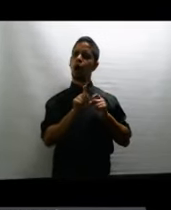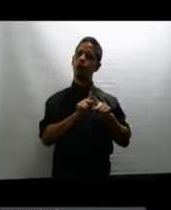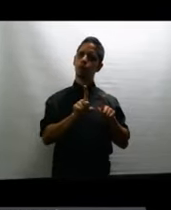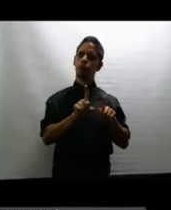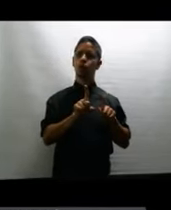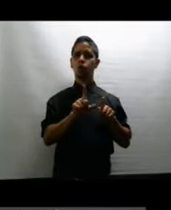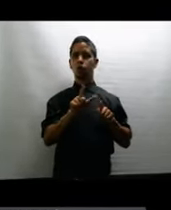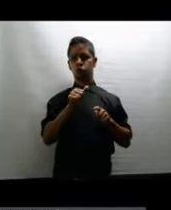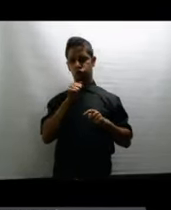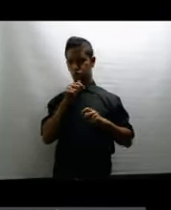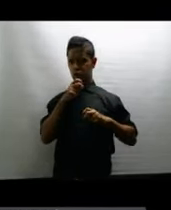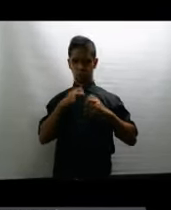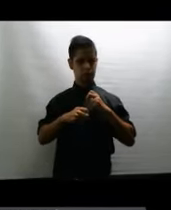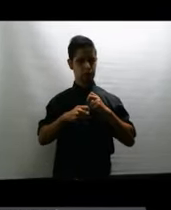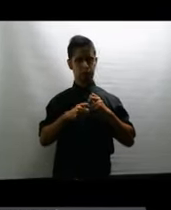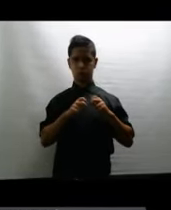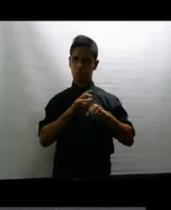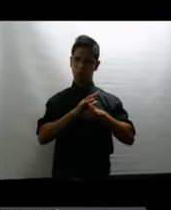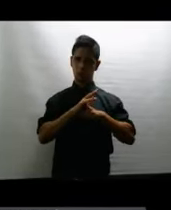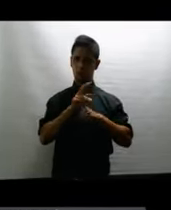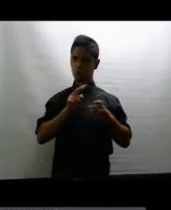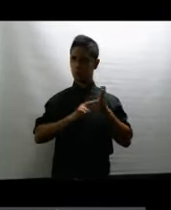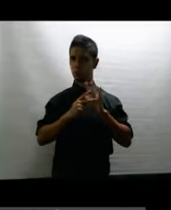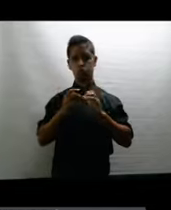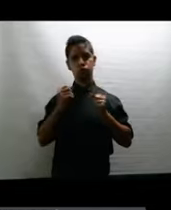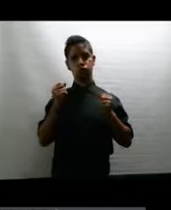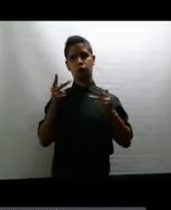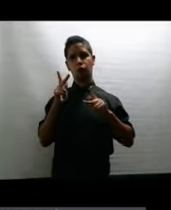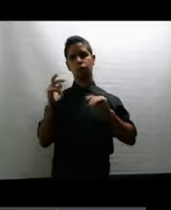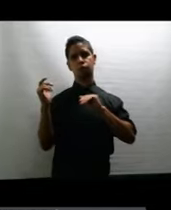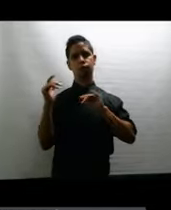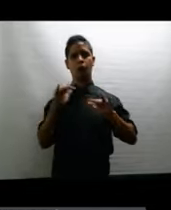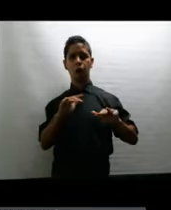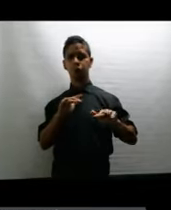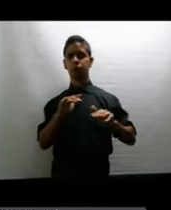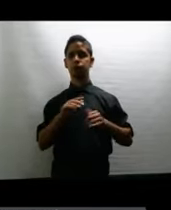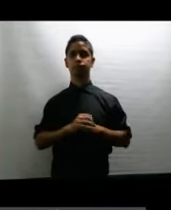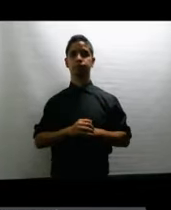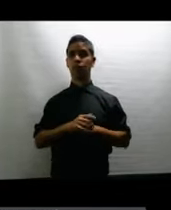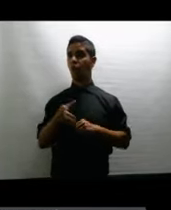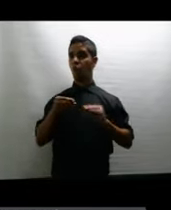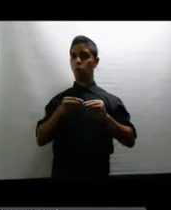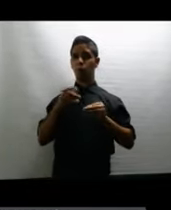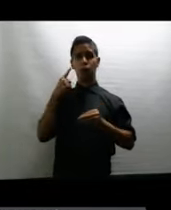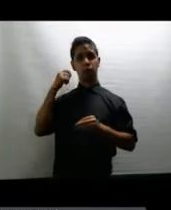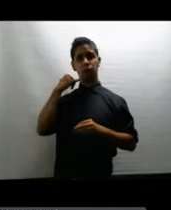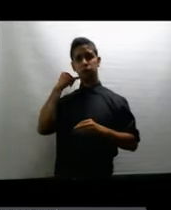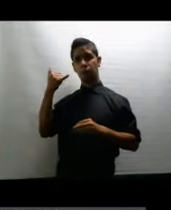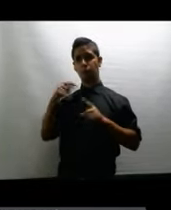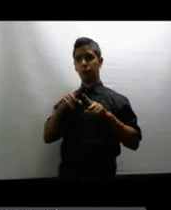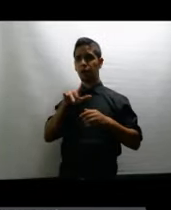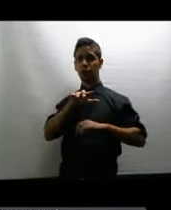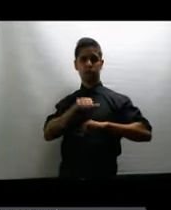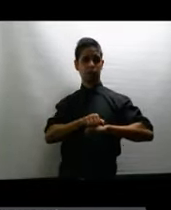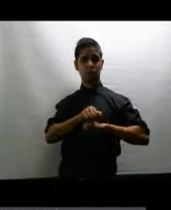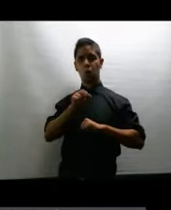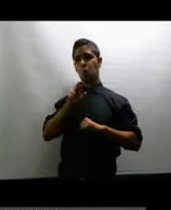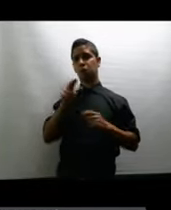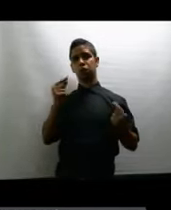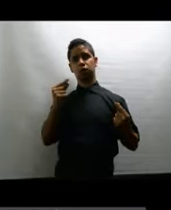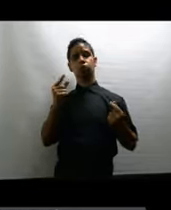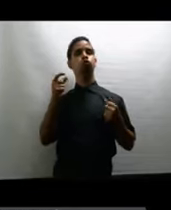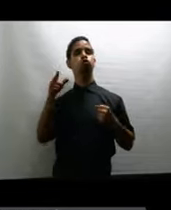no es difícil empaquetarlo. ¿Hay algún número para llamar, para reservar? No, o allí mismo no